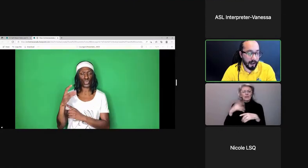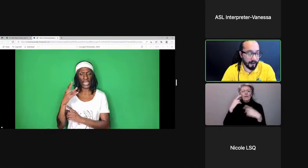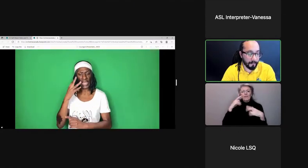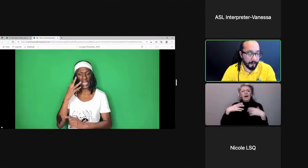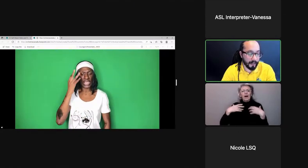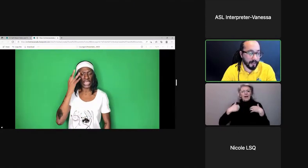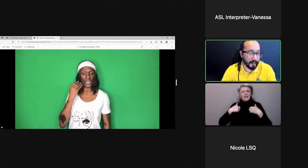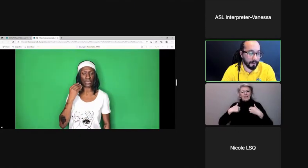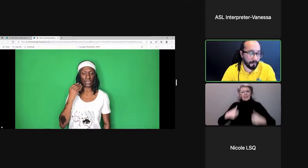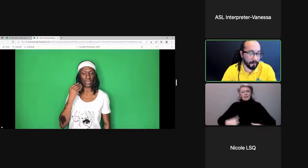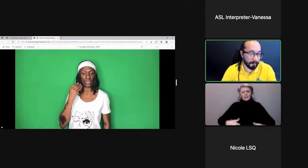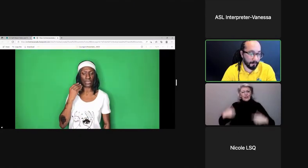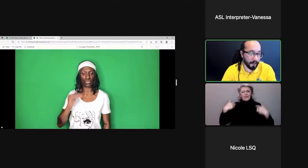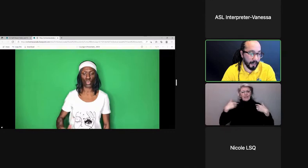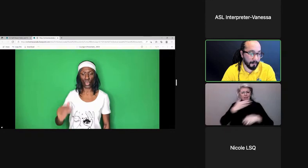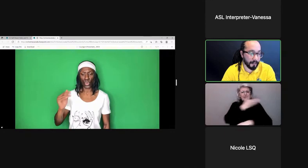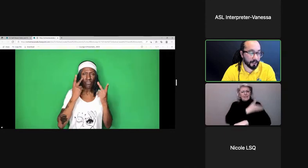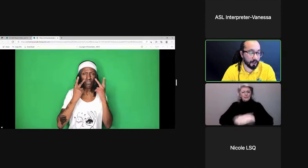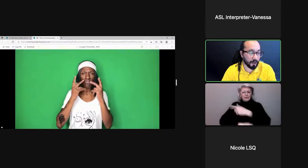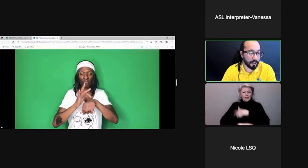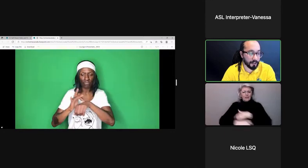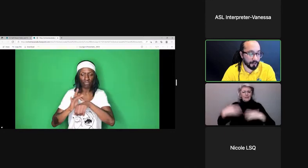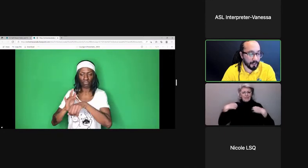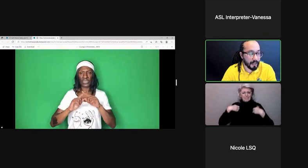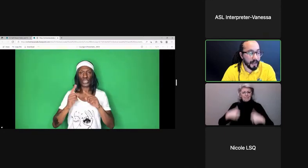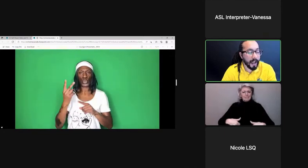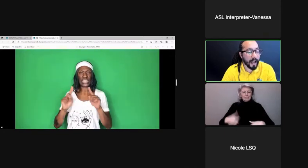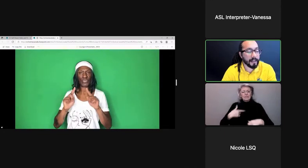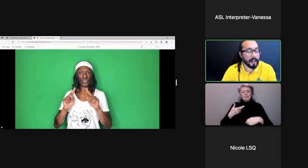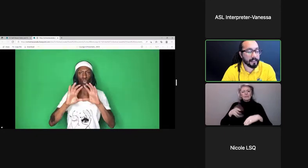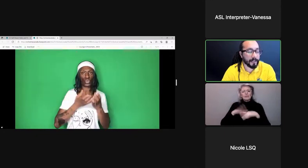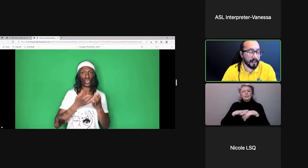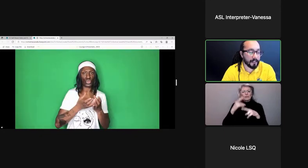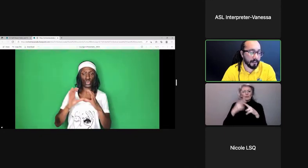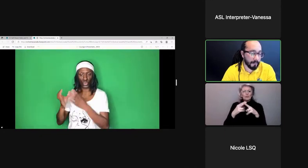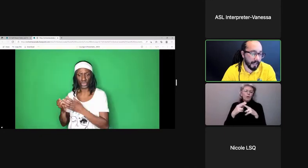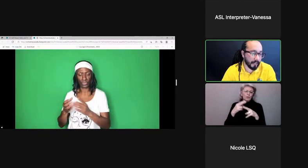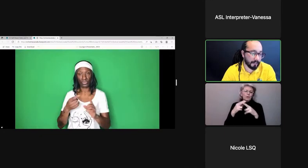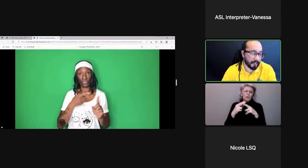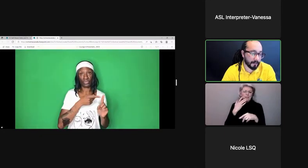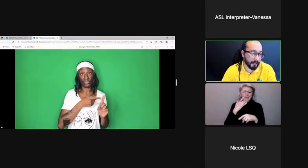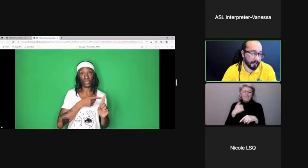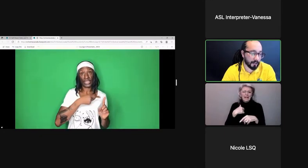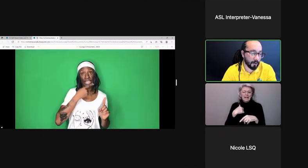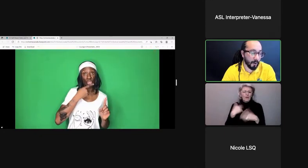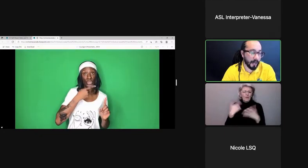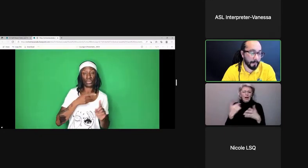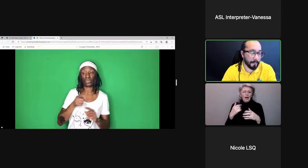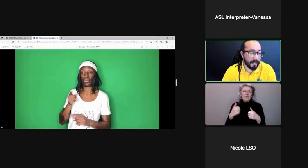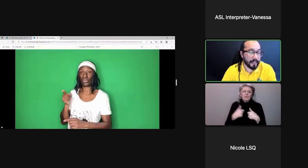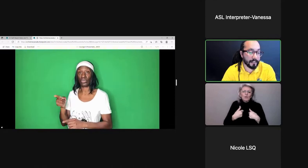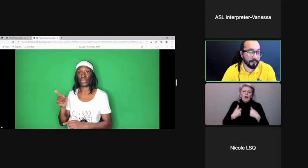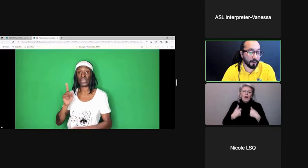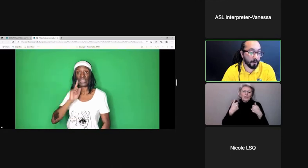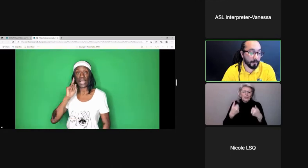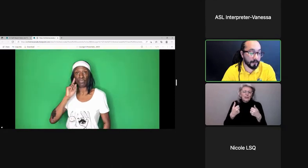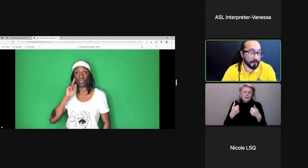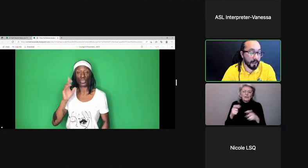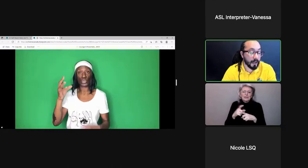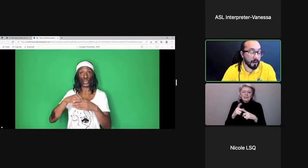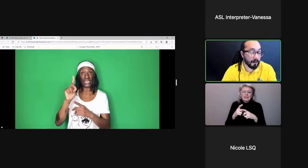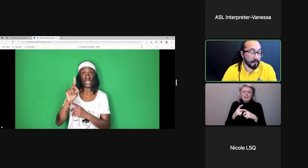le T-shirt que je porte. Mon surnom, ou mon nom préféré, est courage. J'ai également un